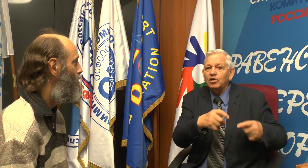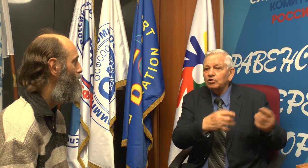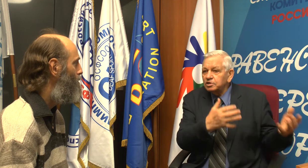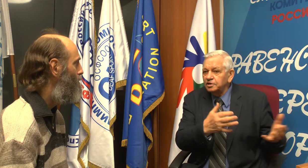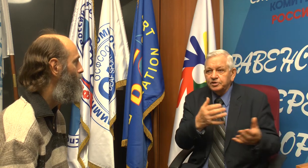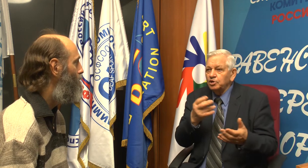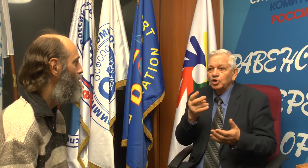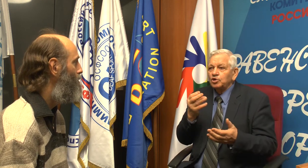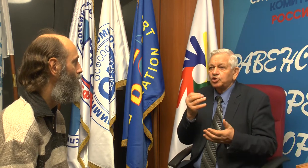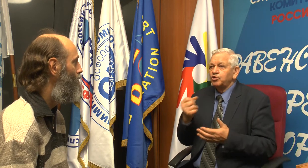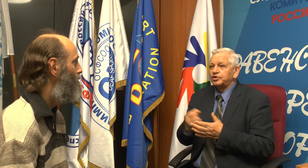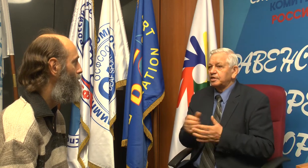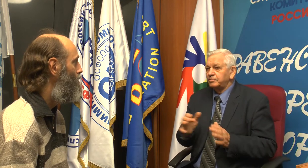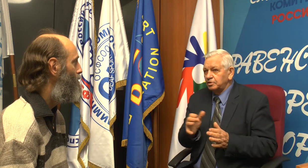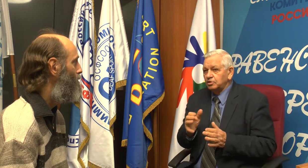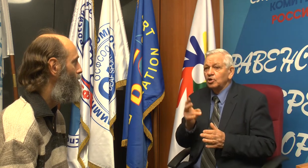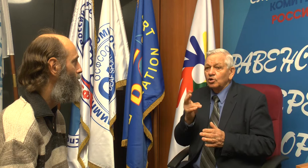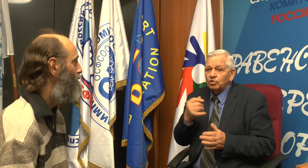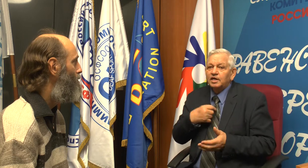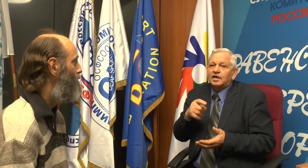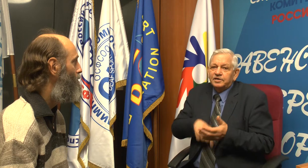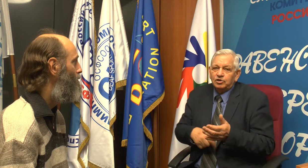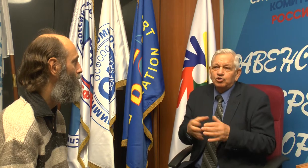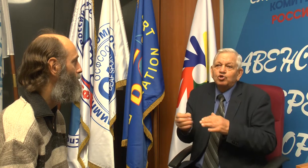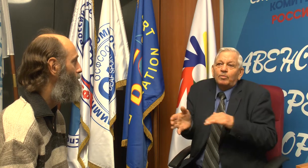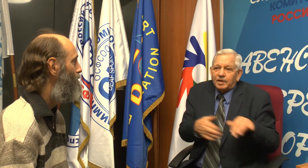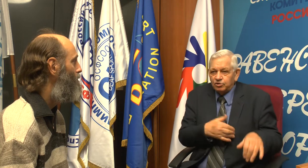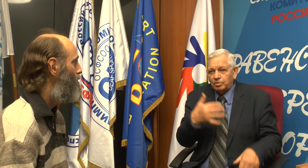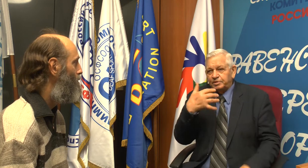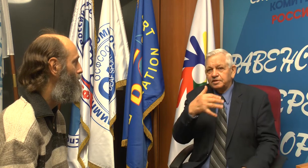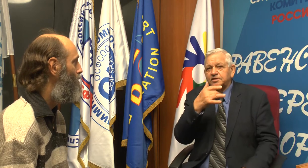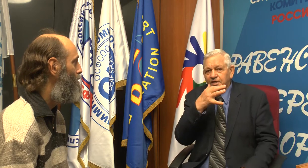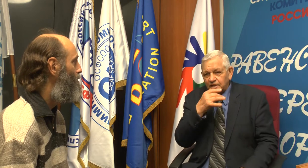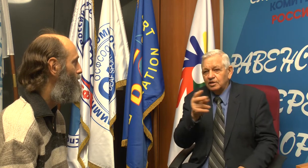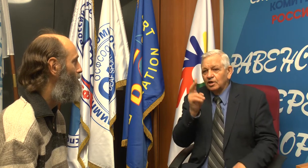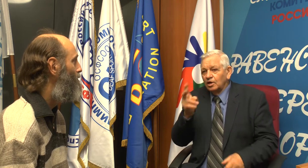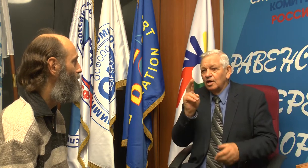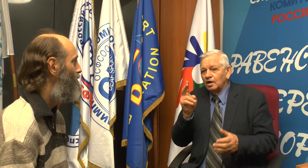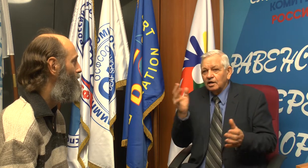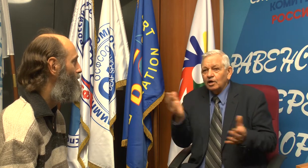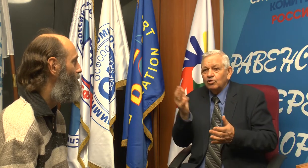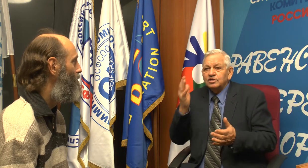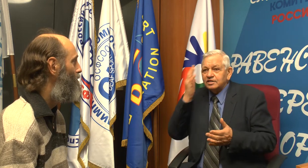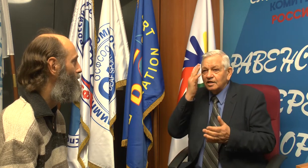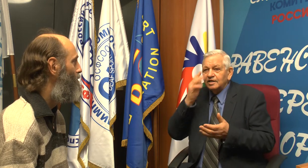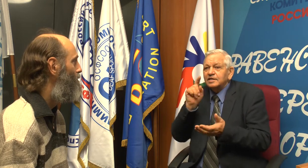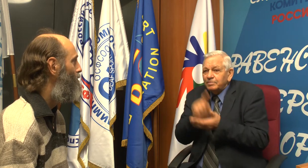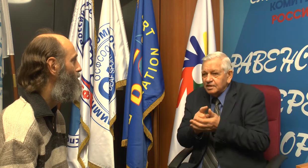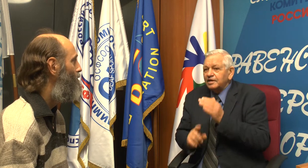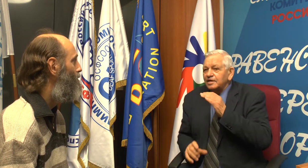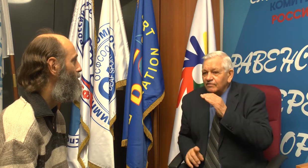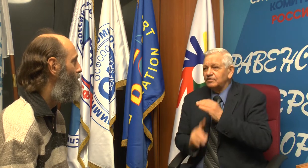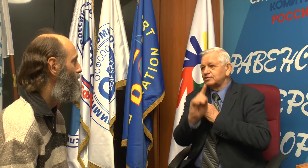легкой атлетике, еще не добились. Но я надеюсь, еще пройдет 50 лет, какой-то талант обязательно